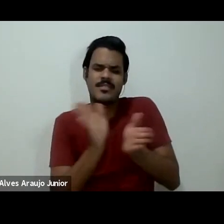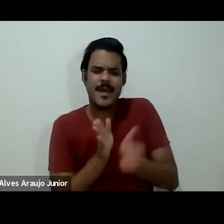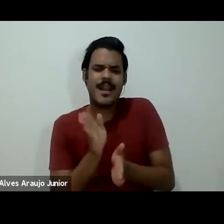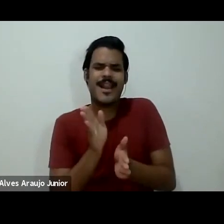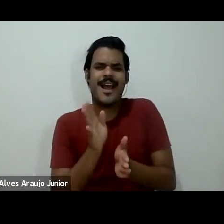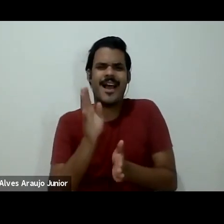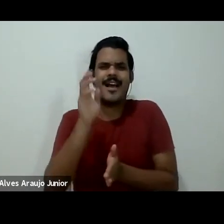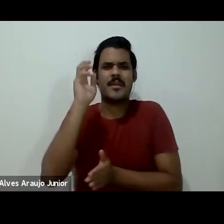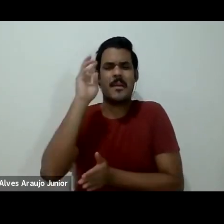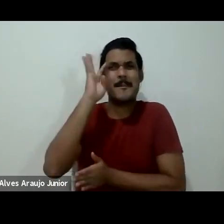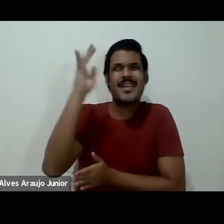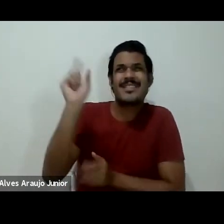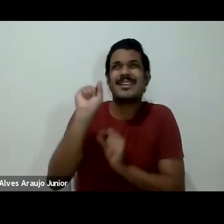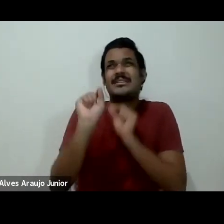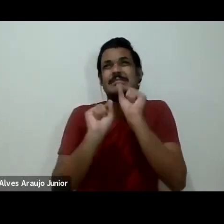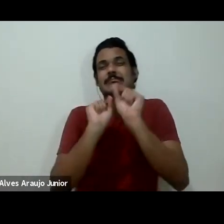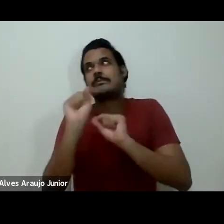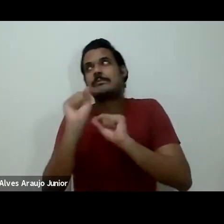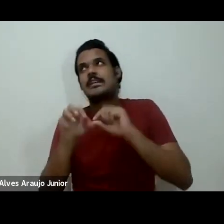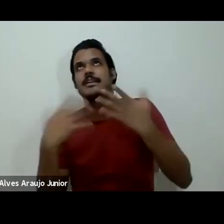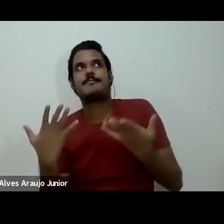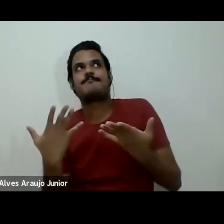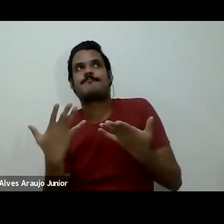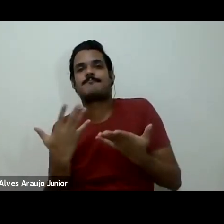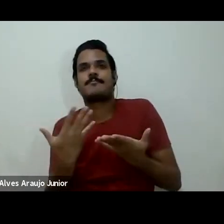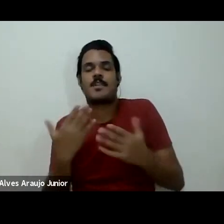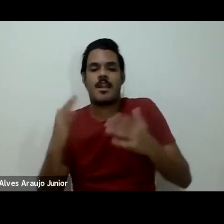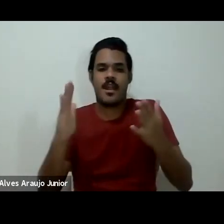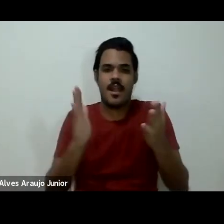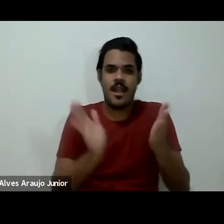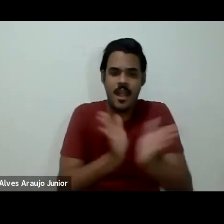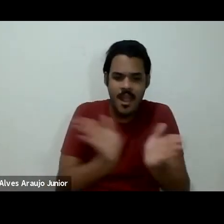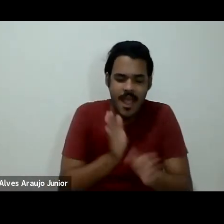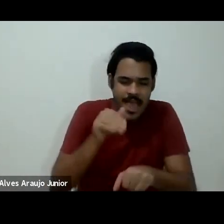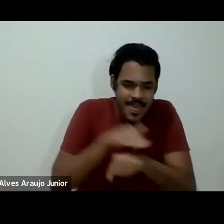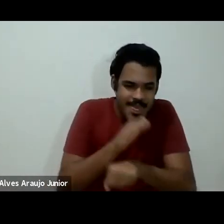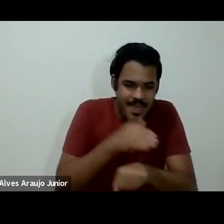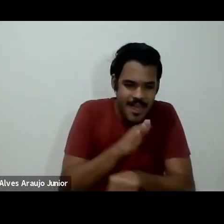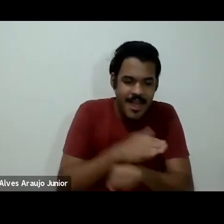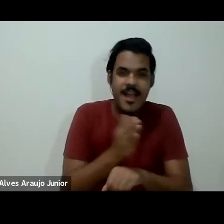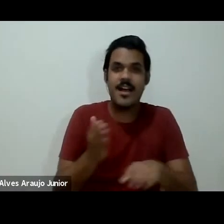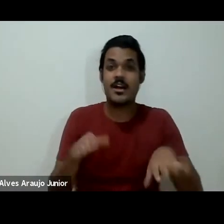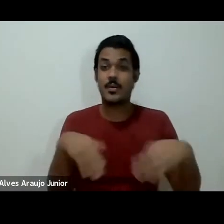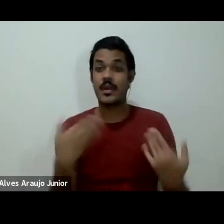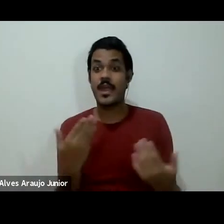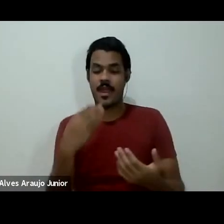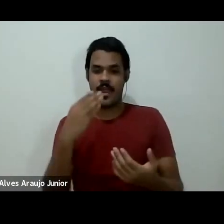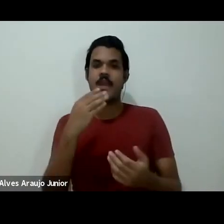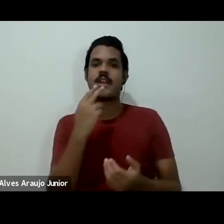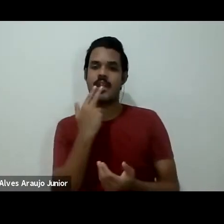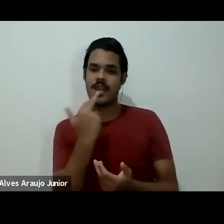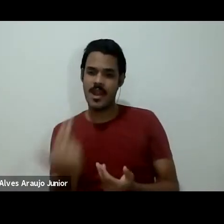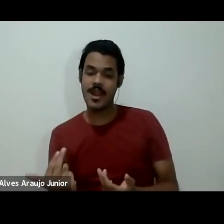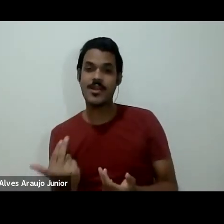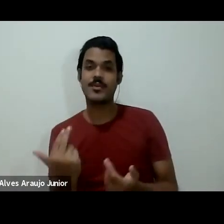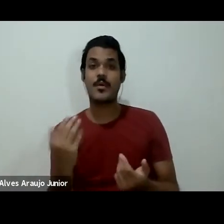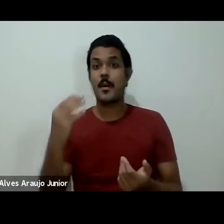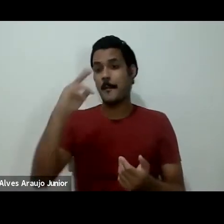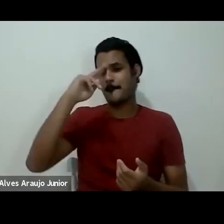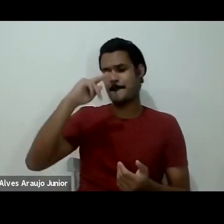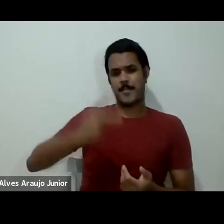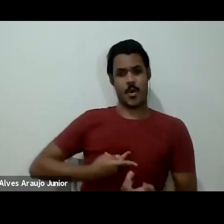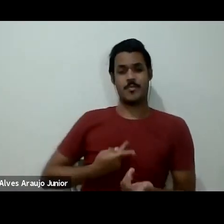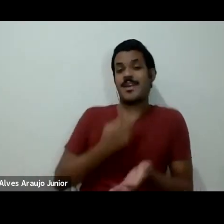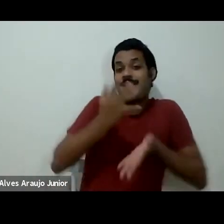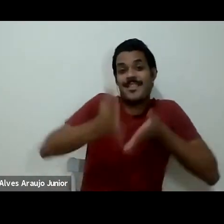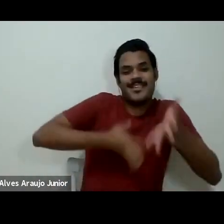nós falamos em dar acesso a elas através da sua língua natural, que é a Libras, a língua brasileira